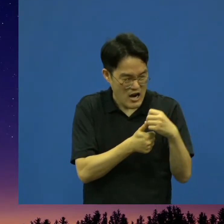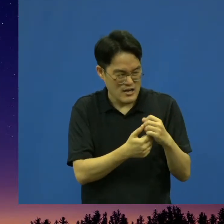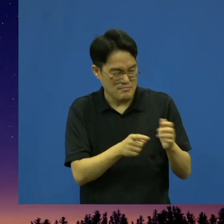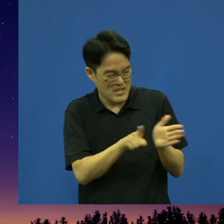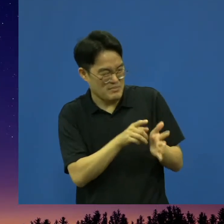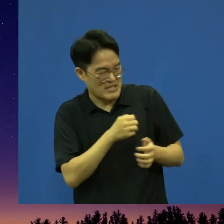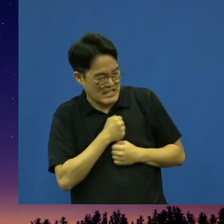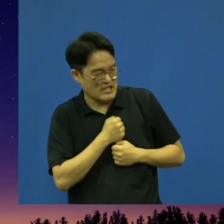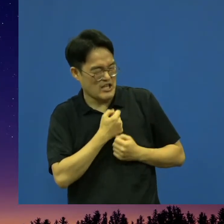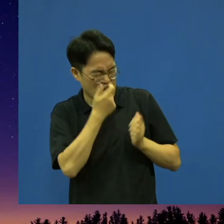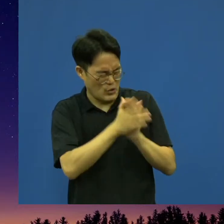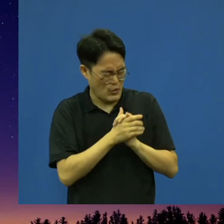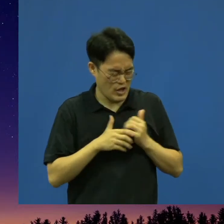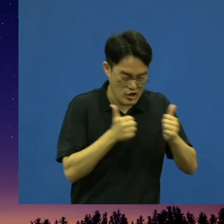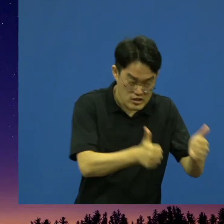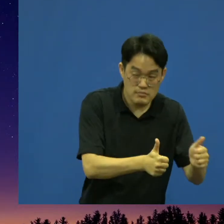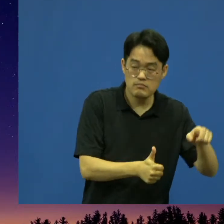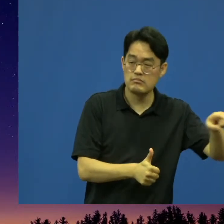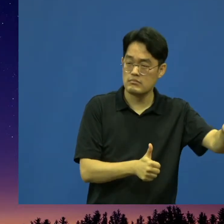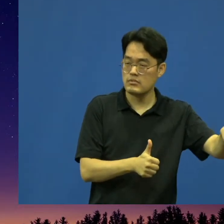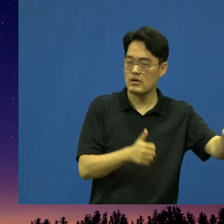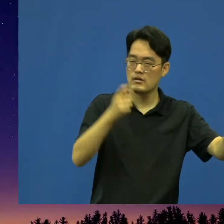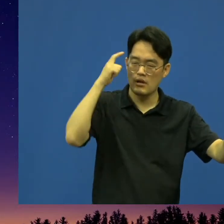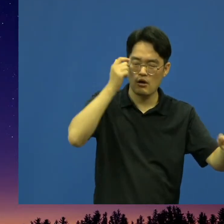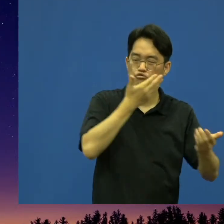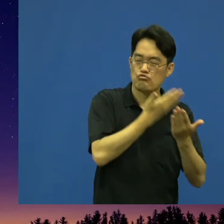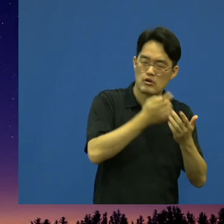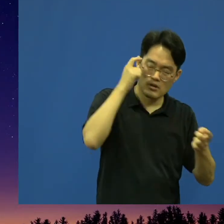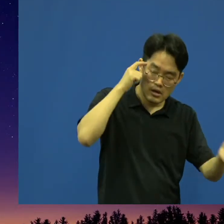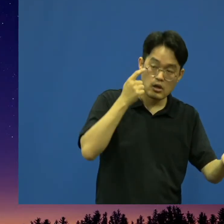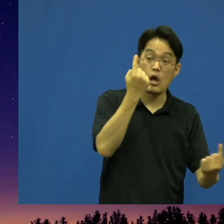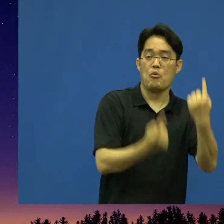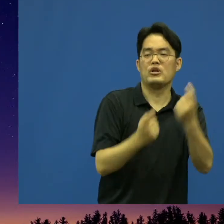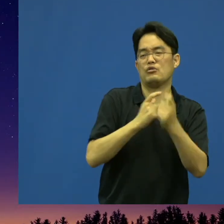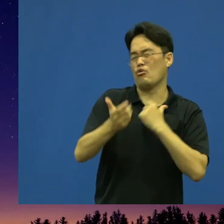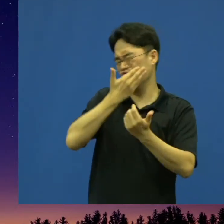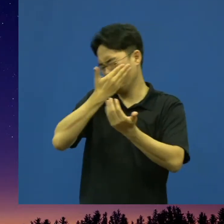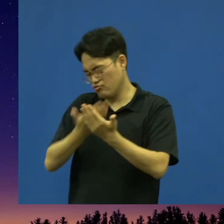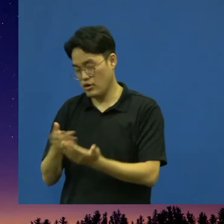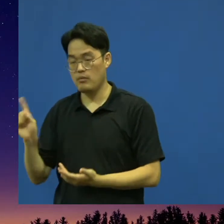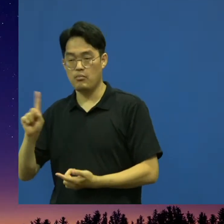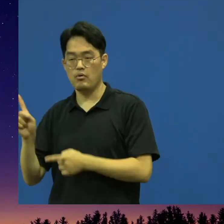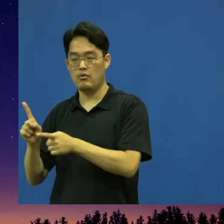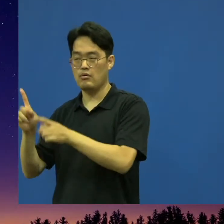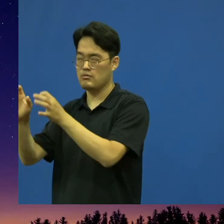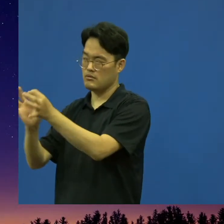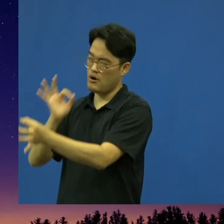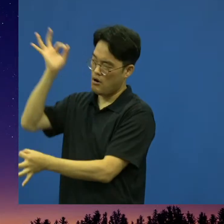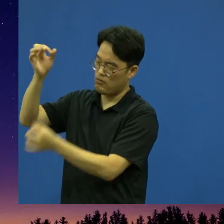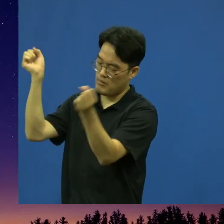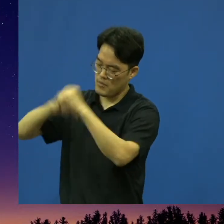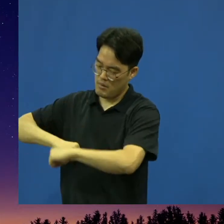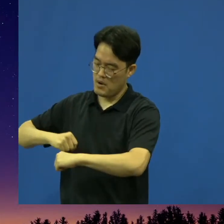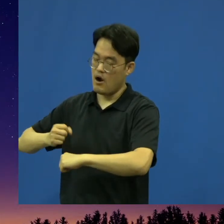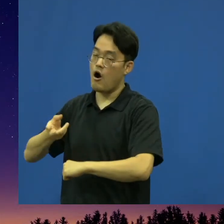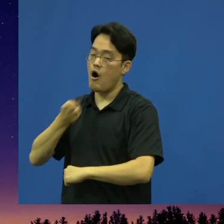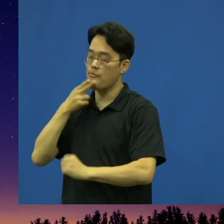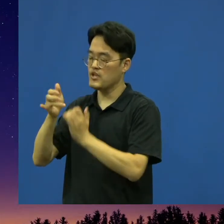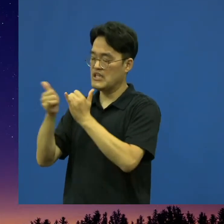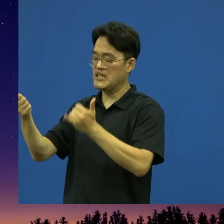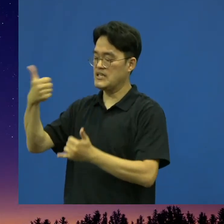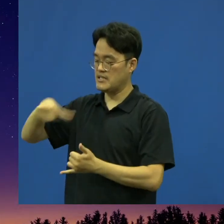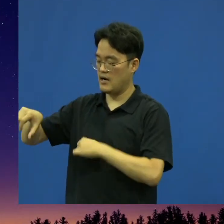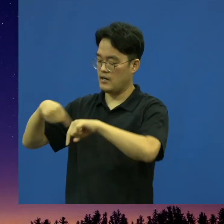다니엘서 전체를 관통하는 주제는 영원한 나라, 쇠하지 않는 그 나라. 우리가 눈에 보이는